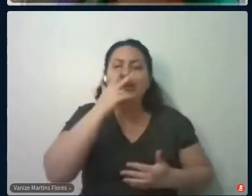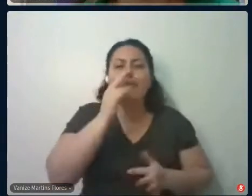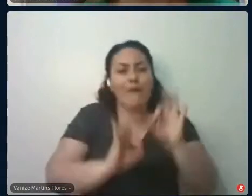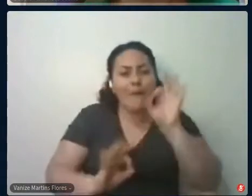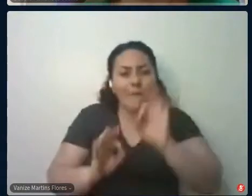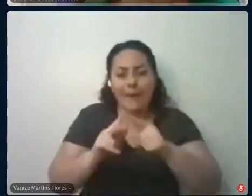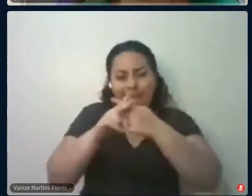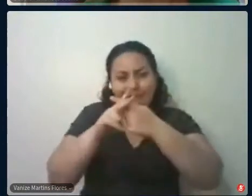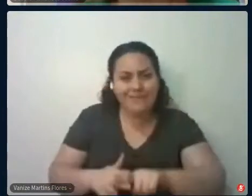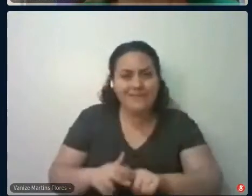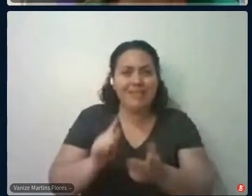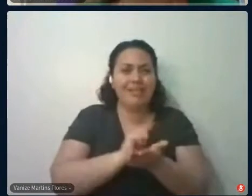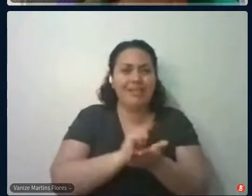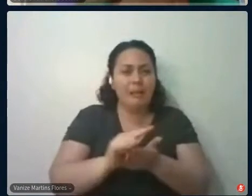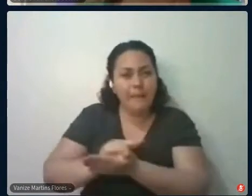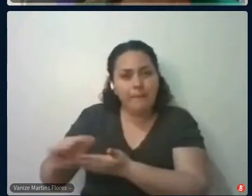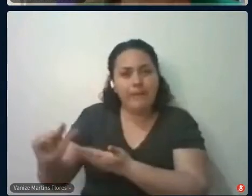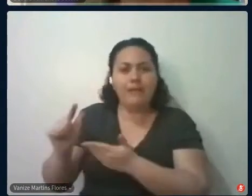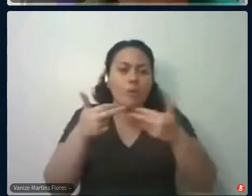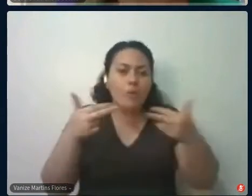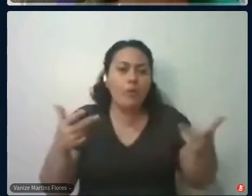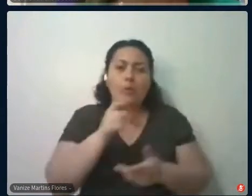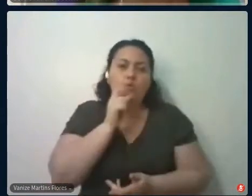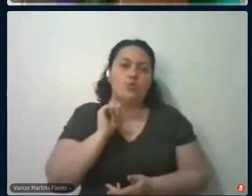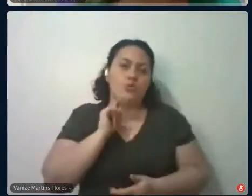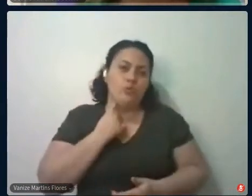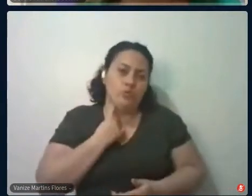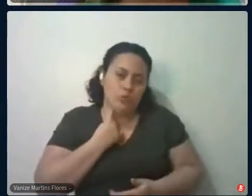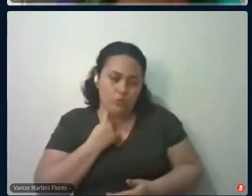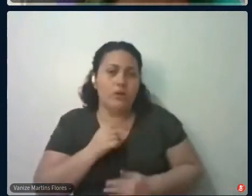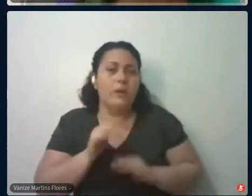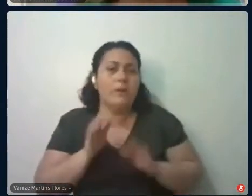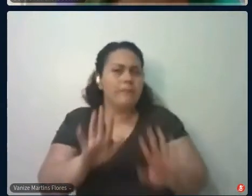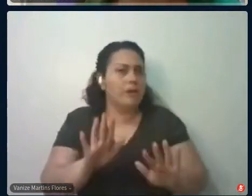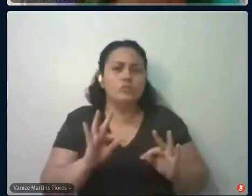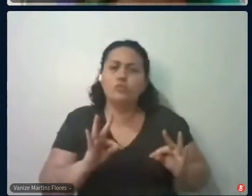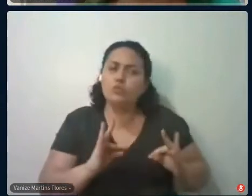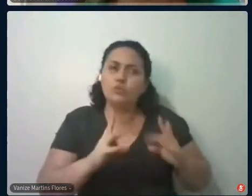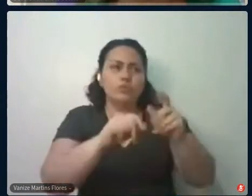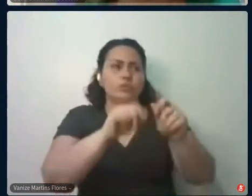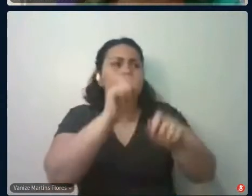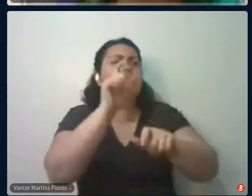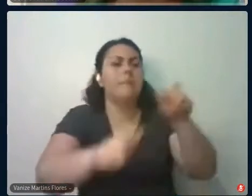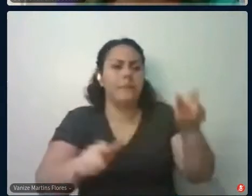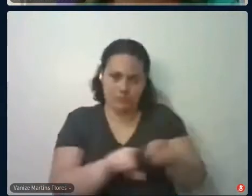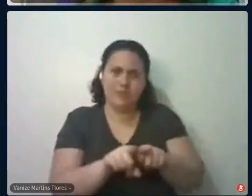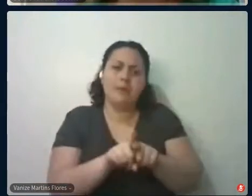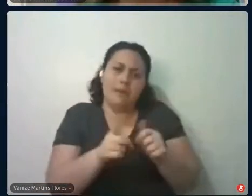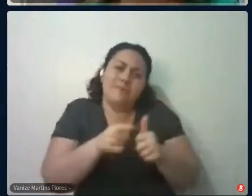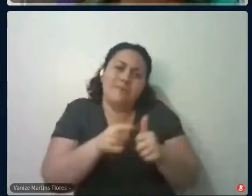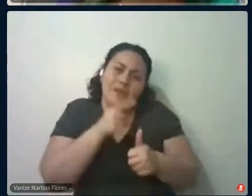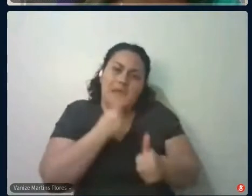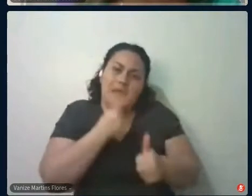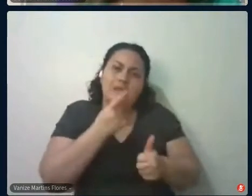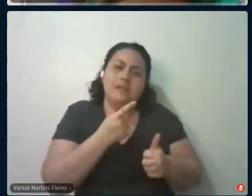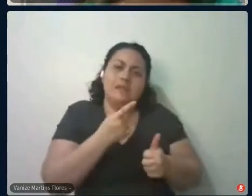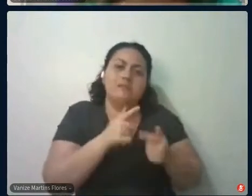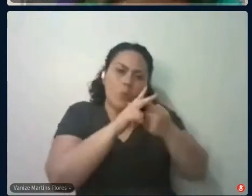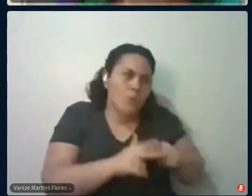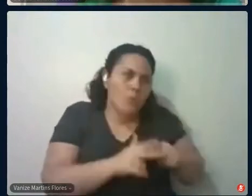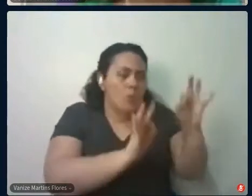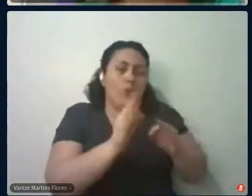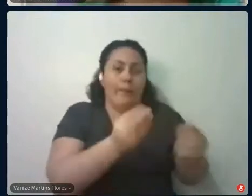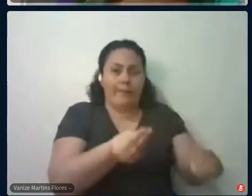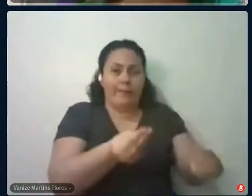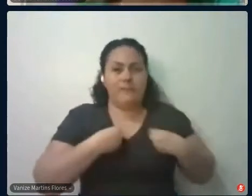o que ainda não foi limpo, mas as pessoas todas fizeram também esse primeiro trabalho antes de doar. E